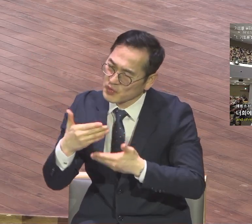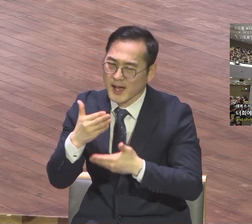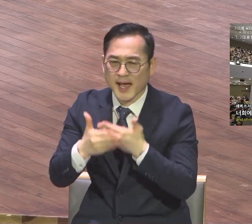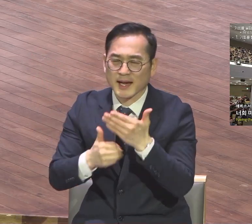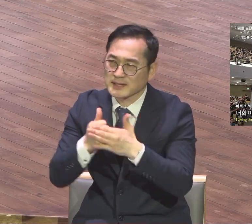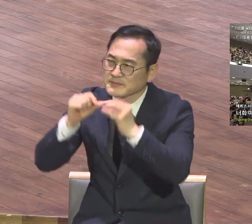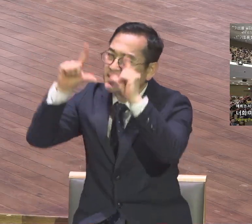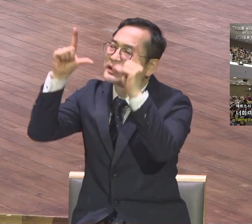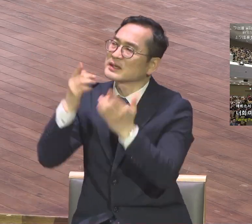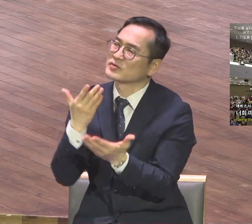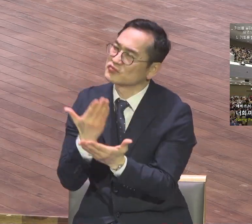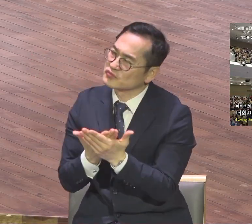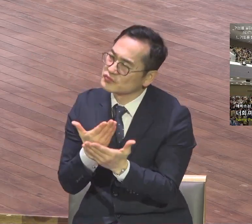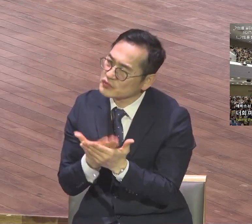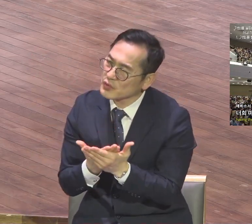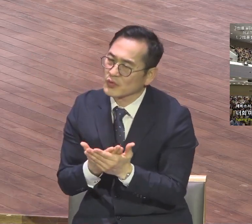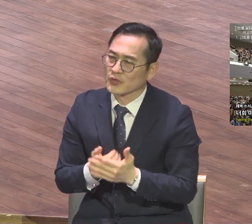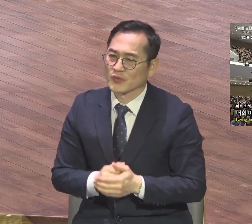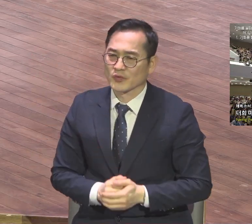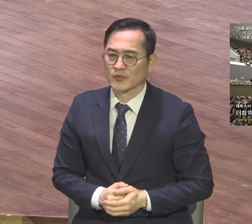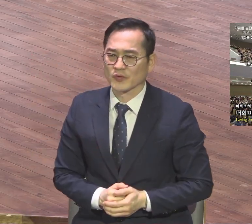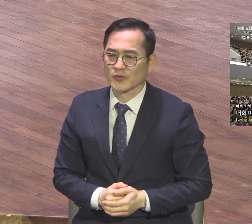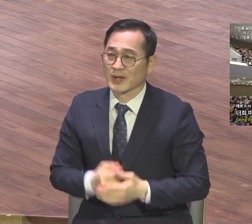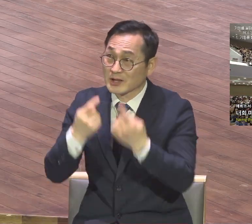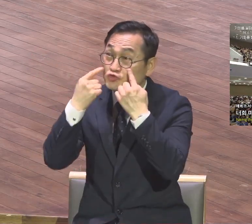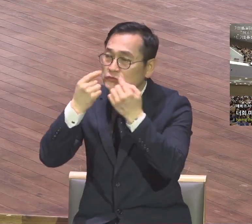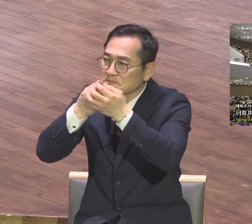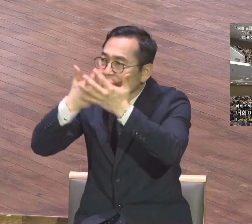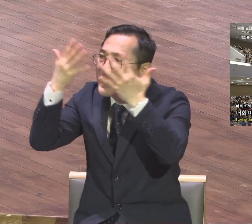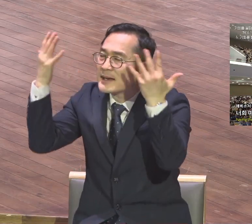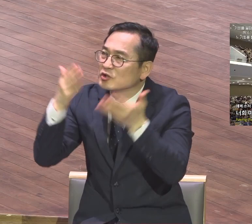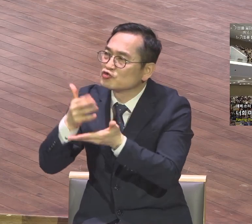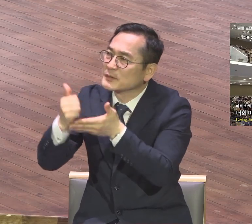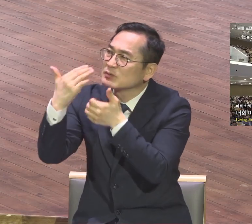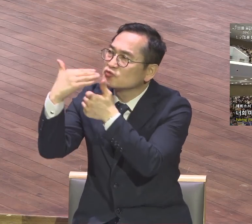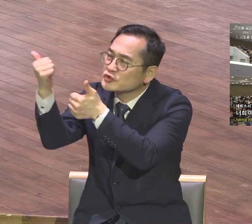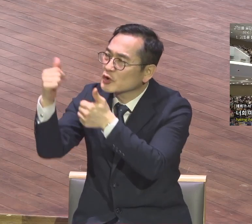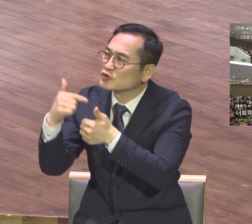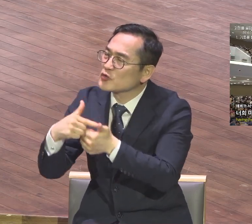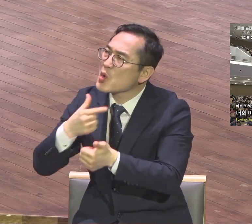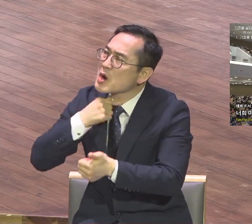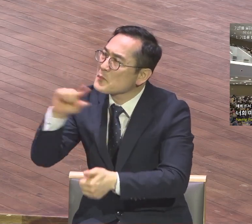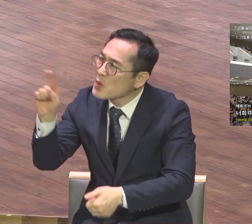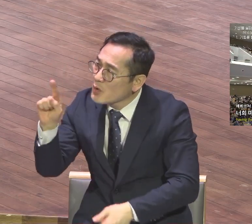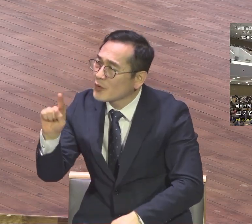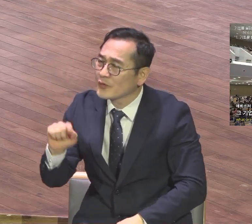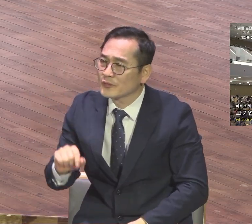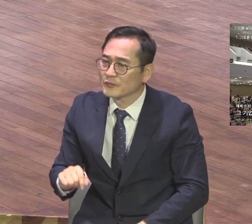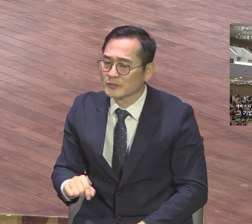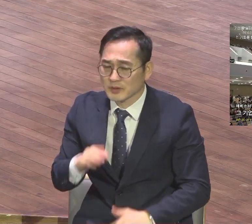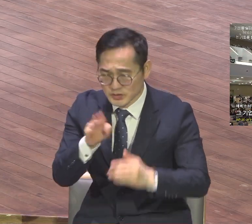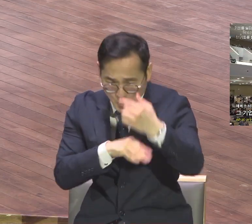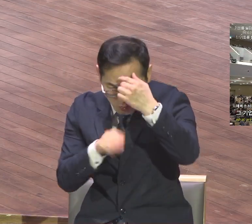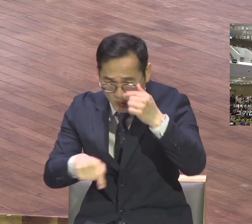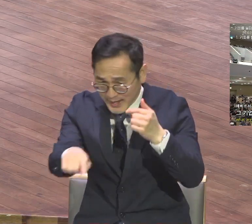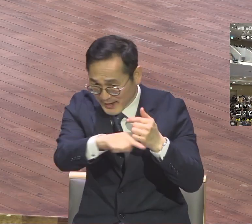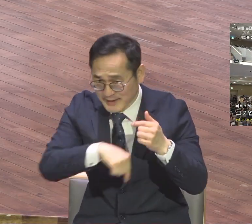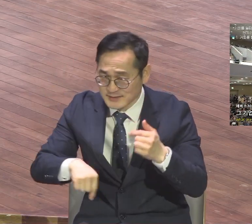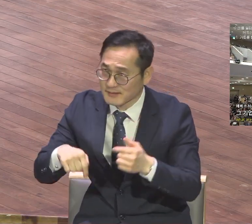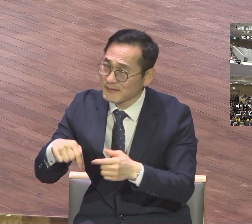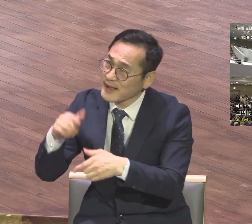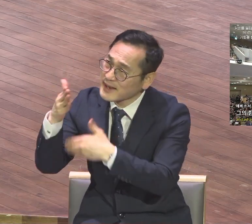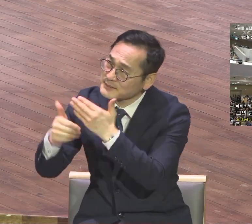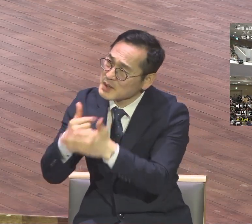하나님을 알게 하시고 너희 마음의 눈을 밝히사 그의 부르심의 소망이 무엇이며 성도 안에서 그의 기업의 영광의